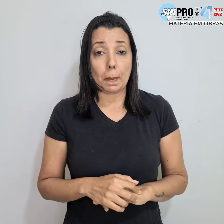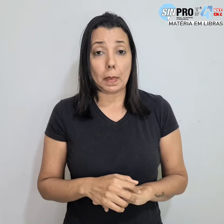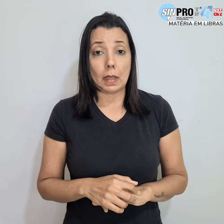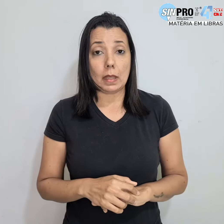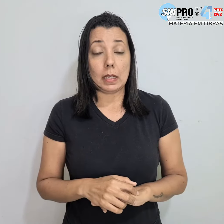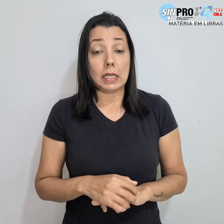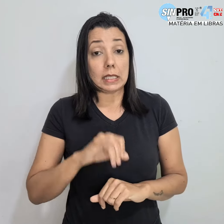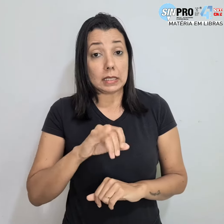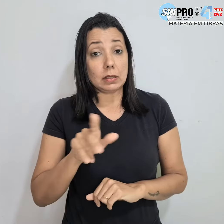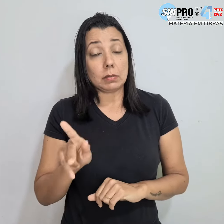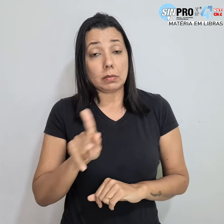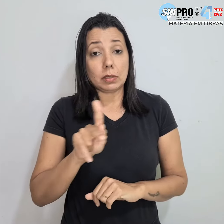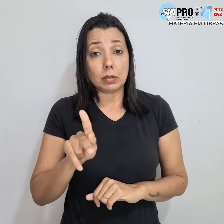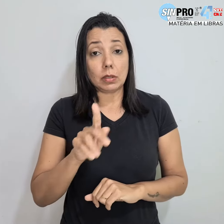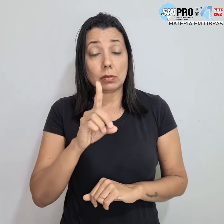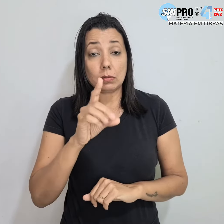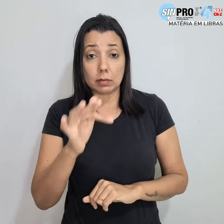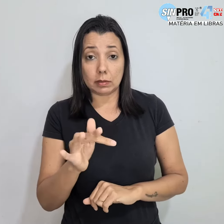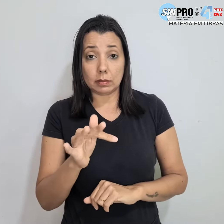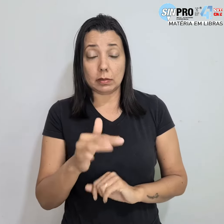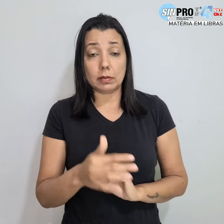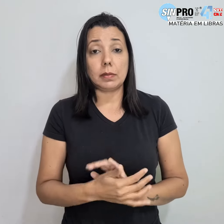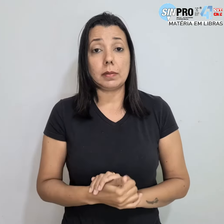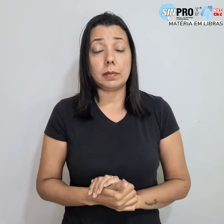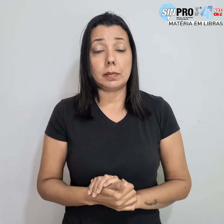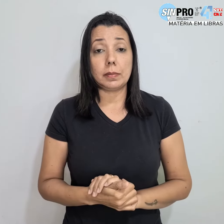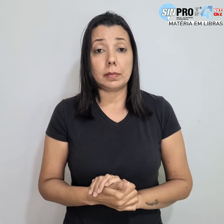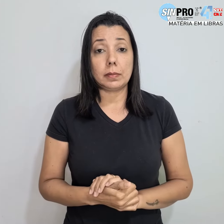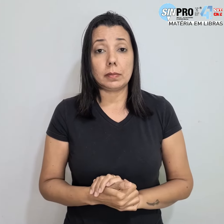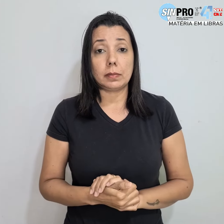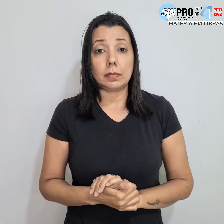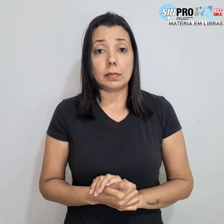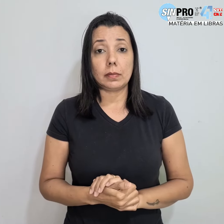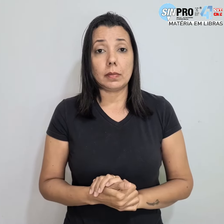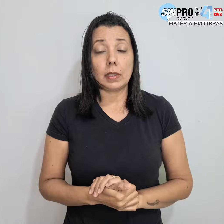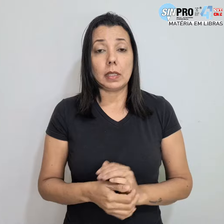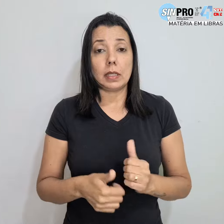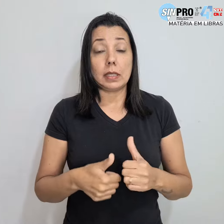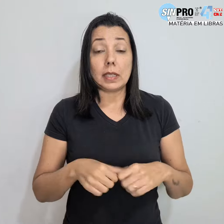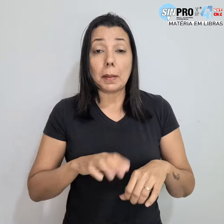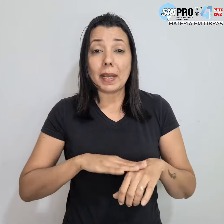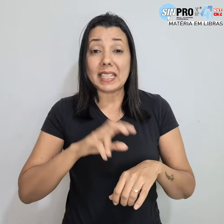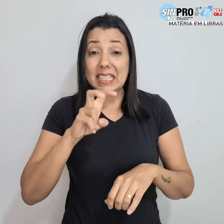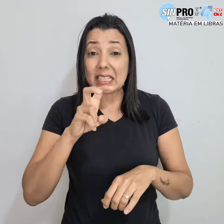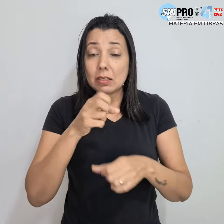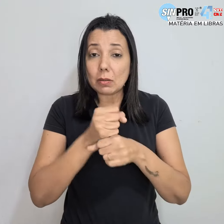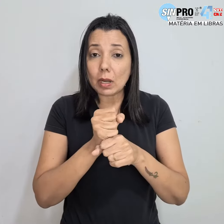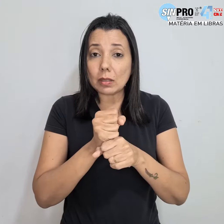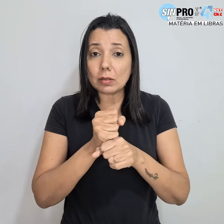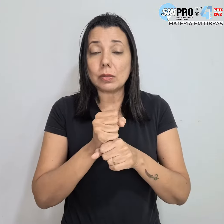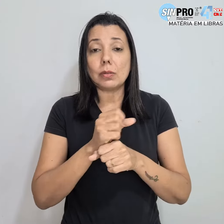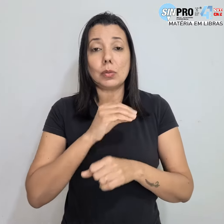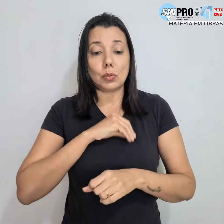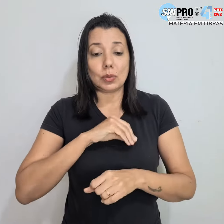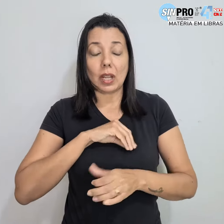que, no caso dos professores do Distrito Federal, já estamos há mais de cinco anos com os salários